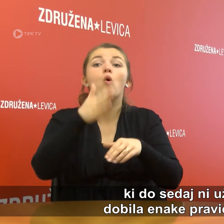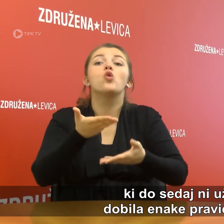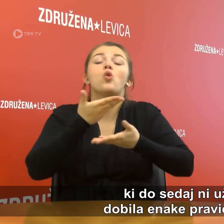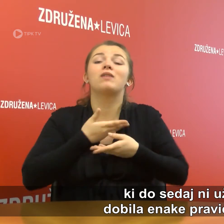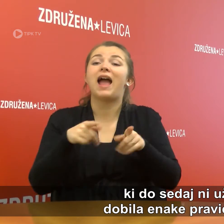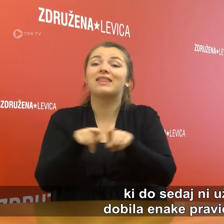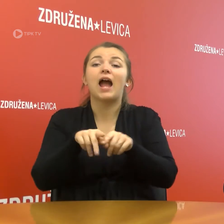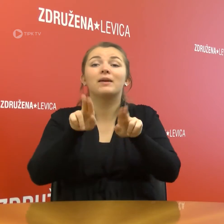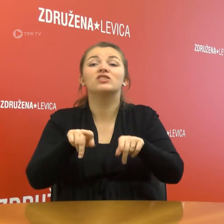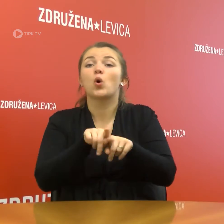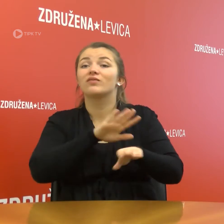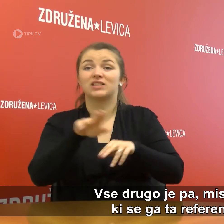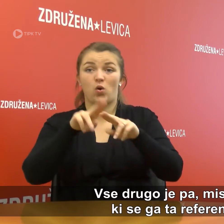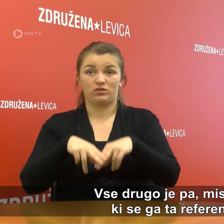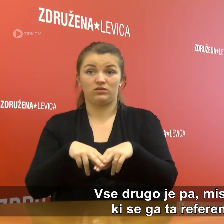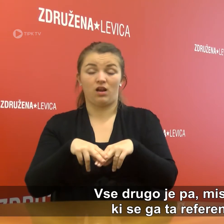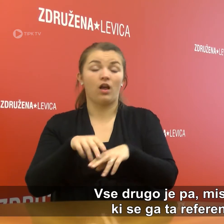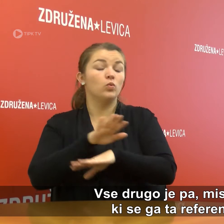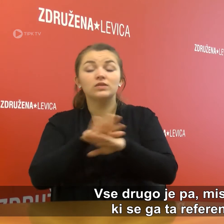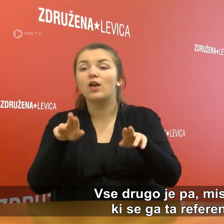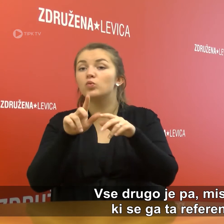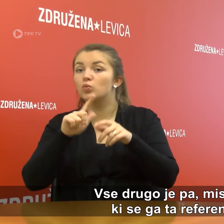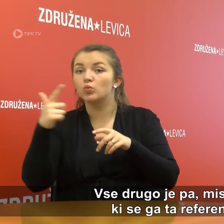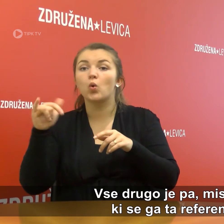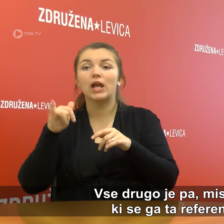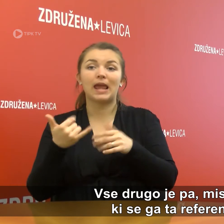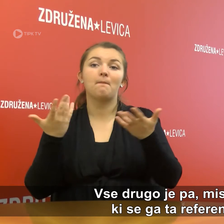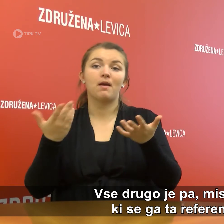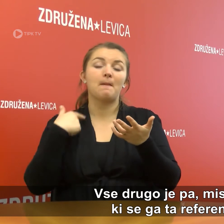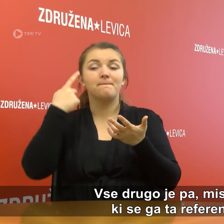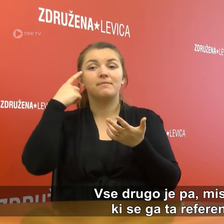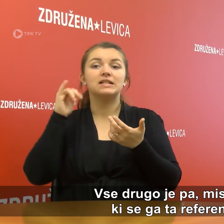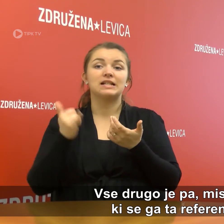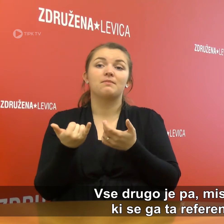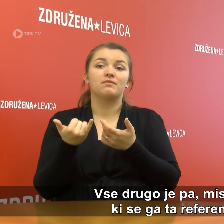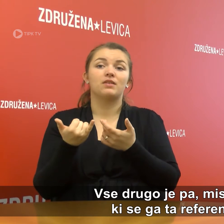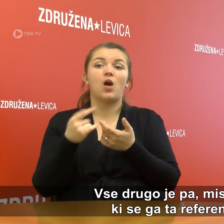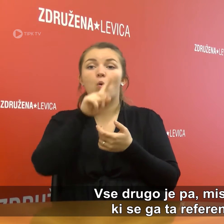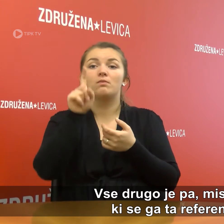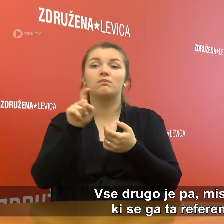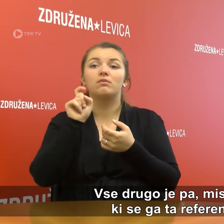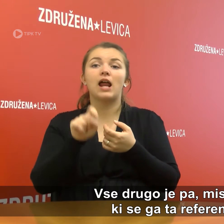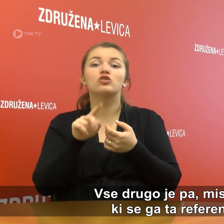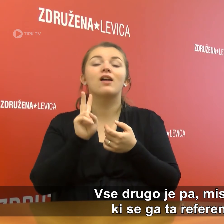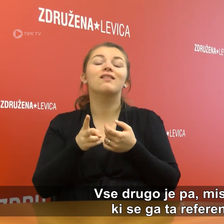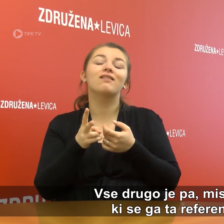kot vsi ostali. Vse drugo je pa, mislim, da vprašanje,